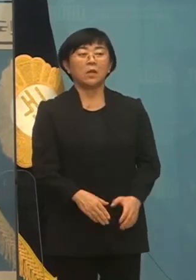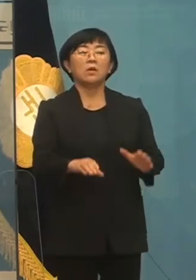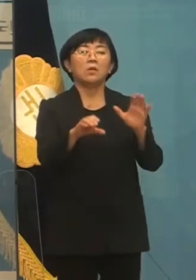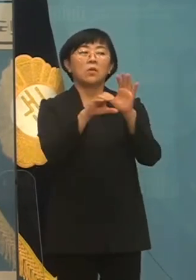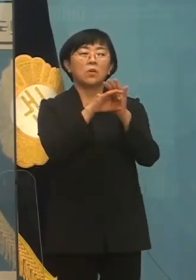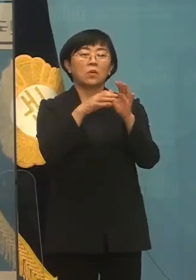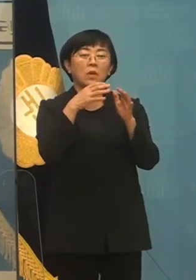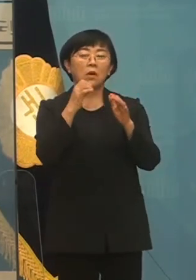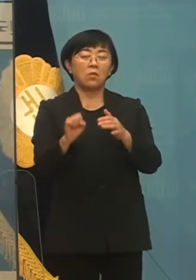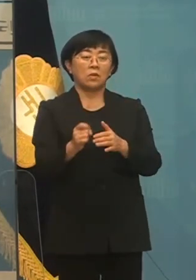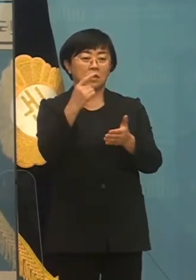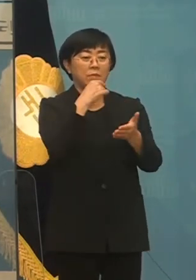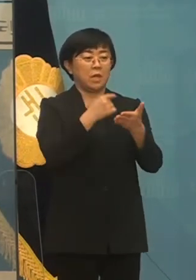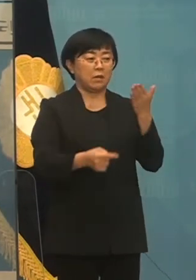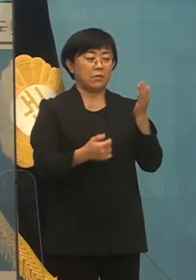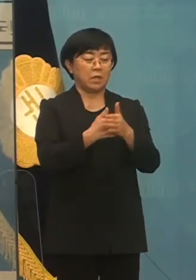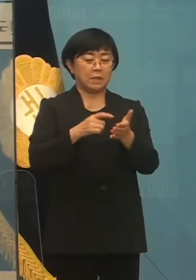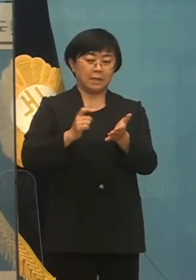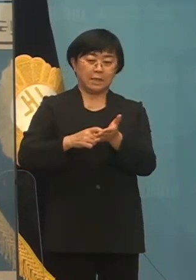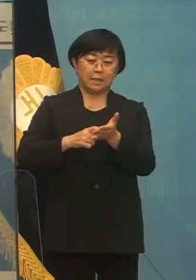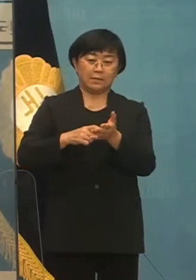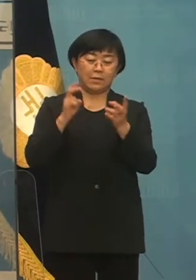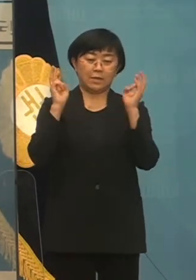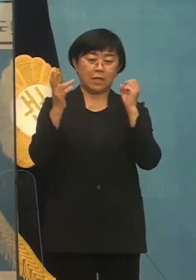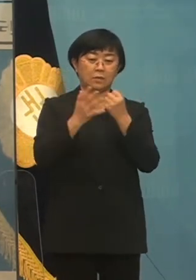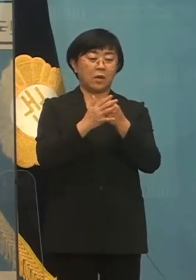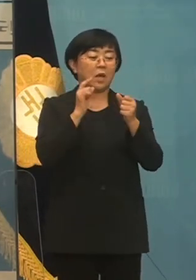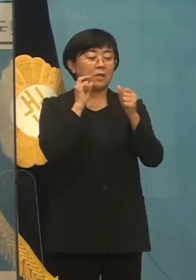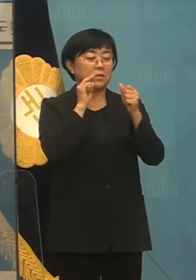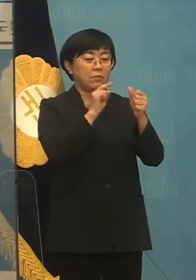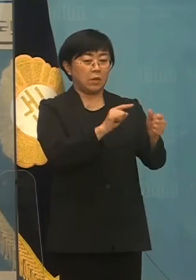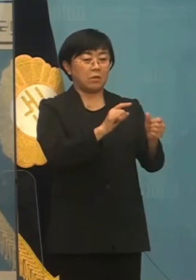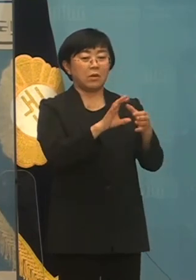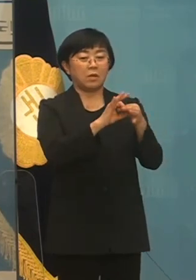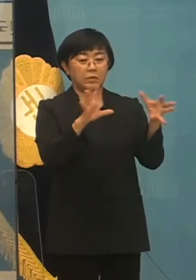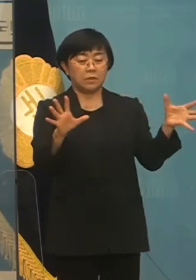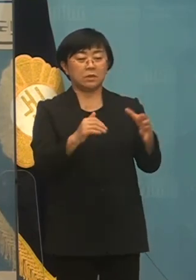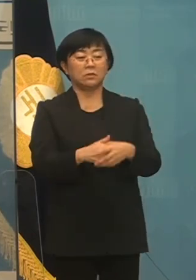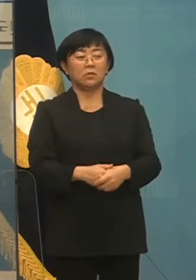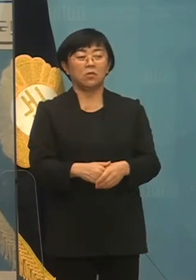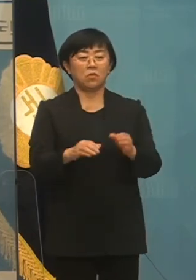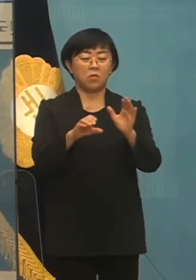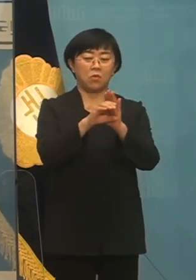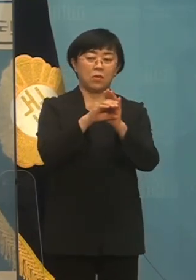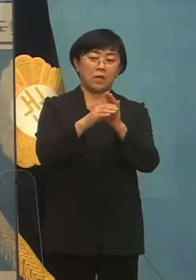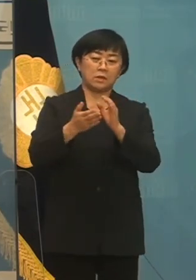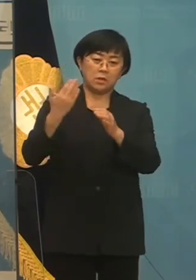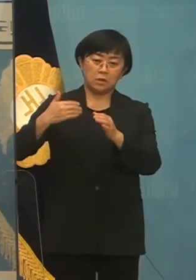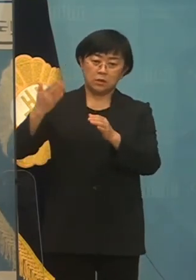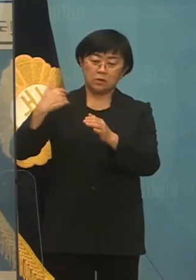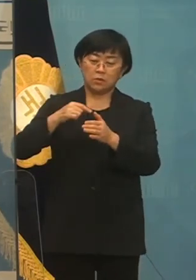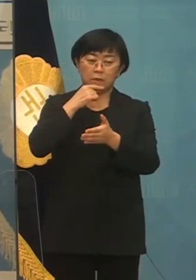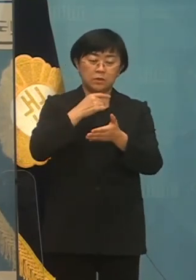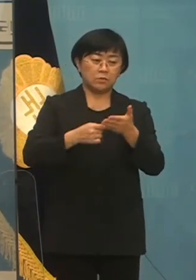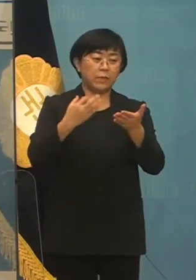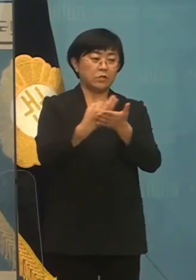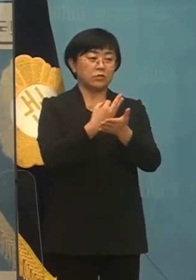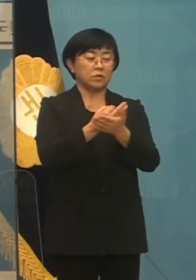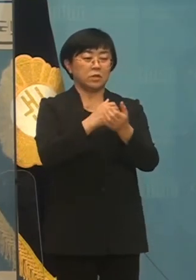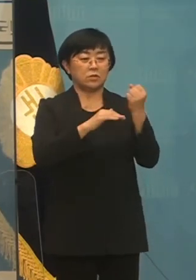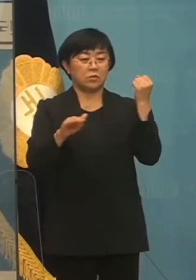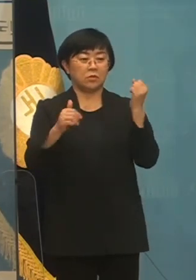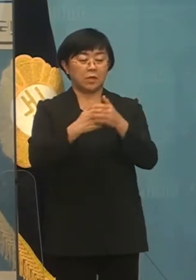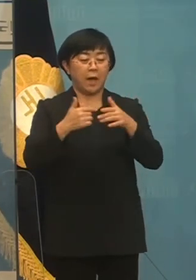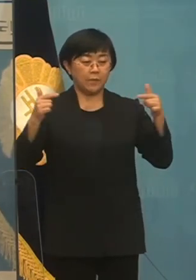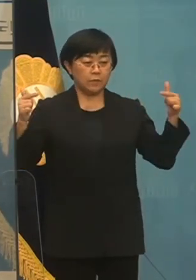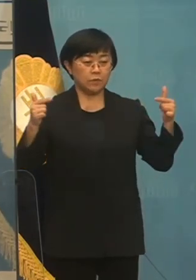코로나로 피해를 입은 재난업종에 대해 행정명령과 관계없이 코로나 전년도 매출 기준으로 매출 감소